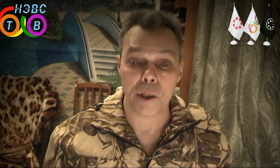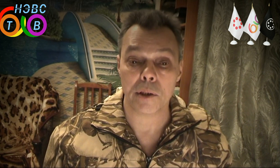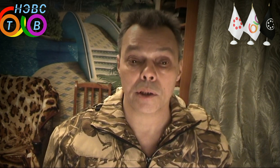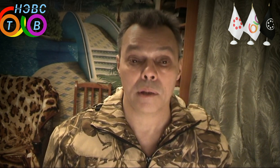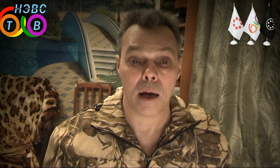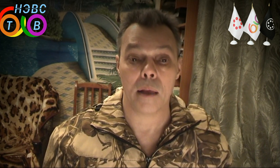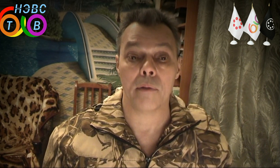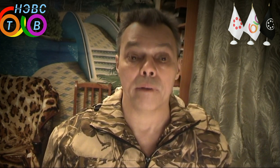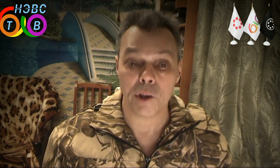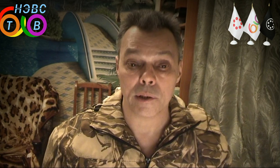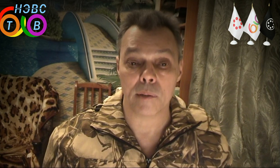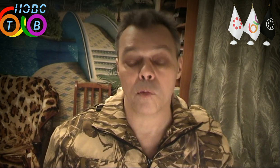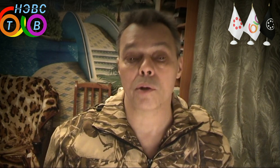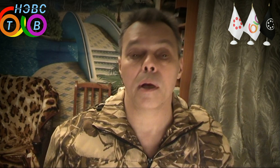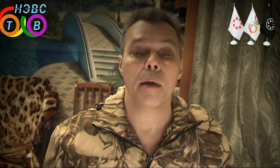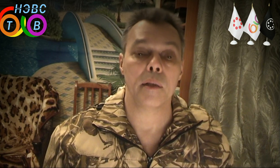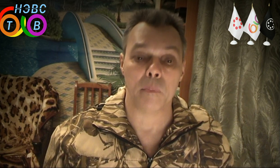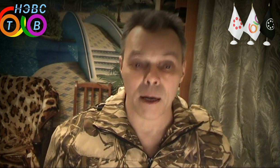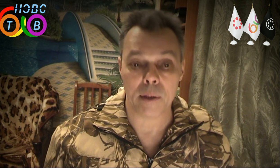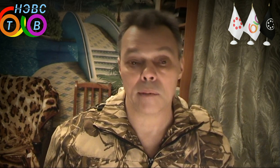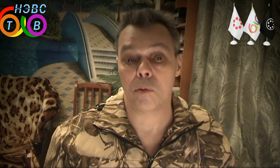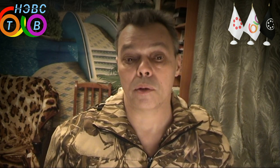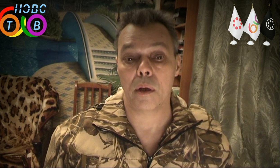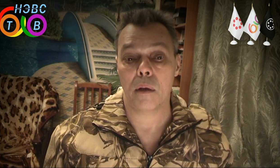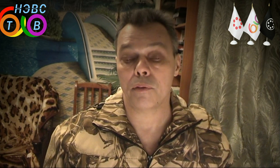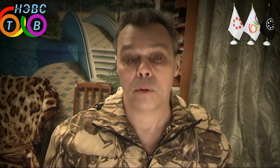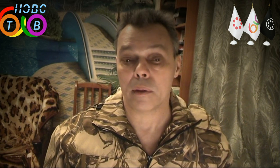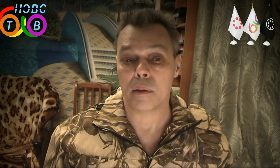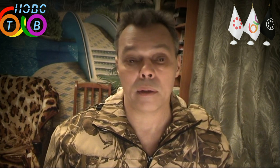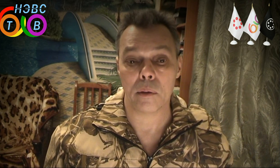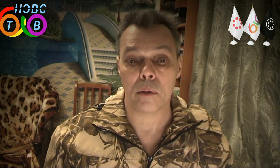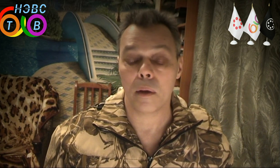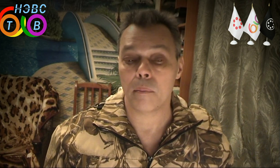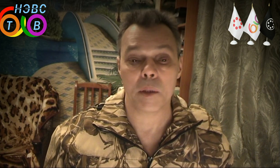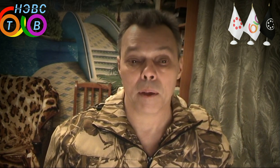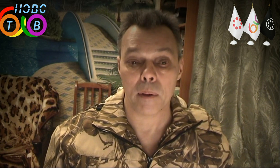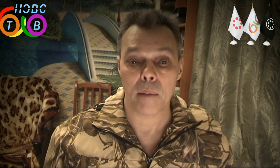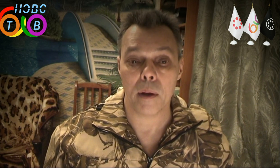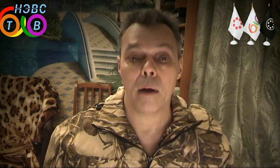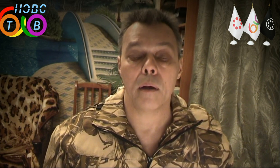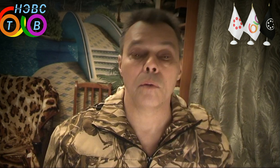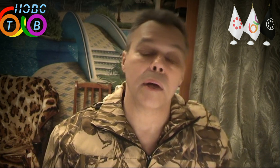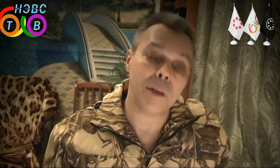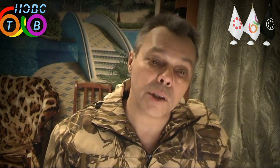Конечно же, да, и вычислить можно, и избавиться можно. И все это я делаю без проблем. Но, конечно